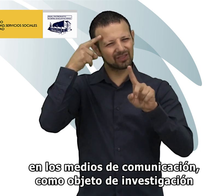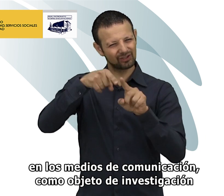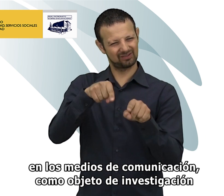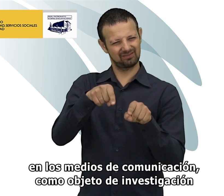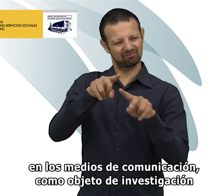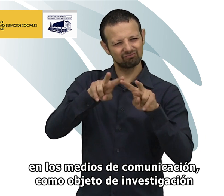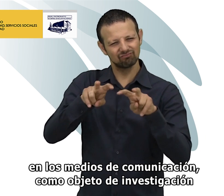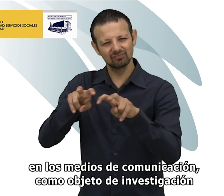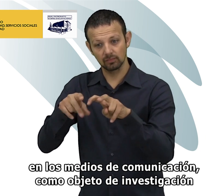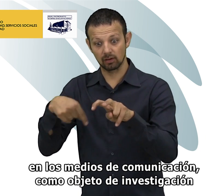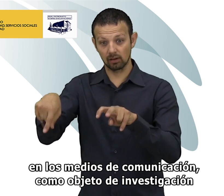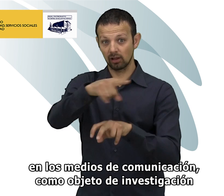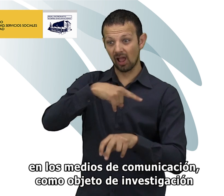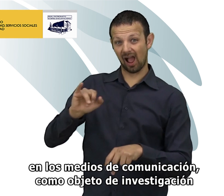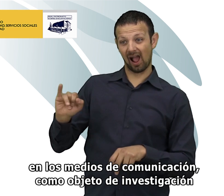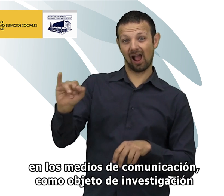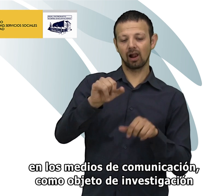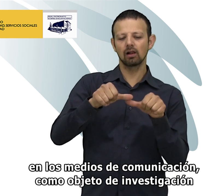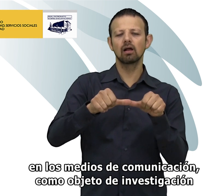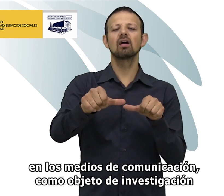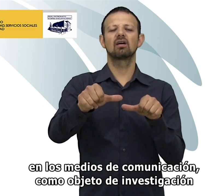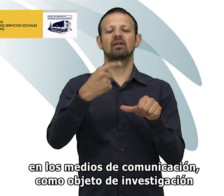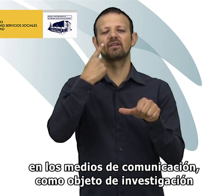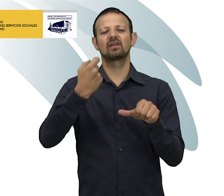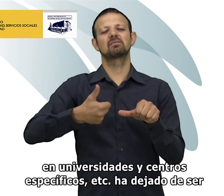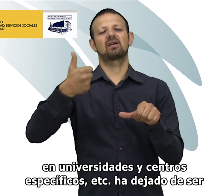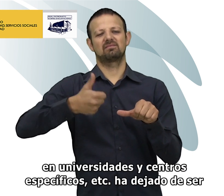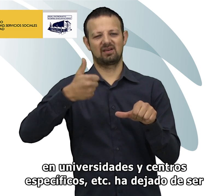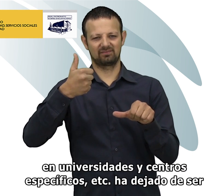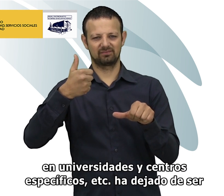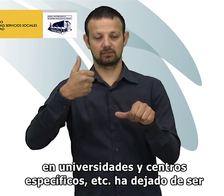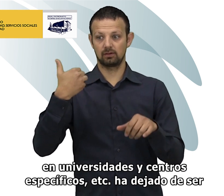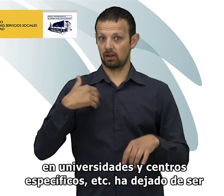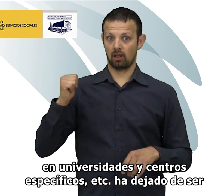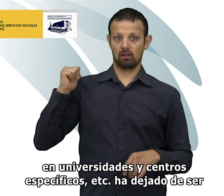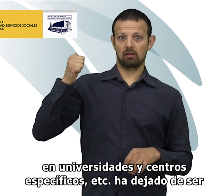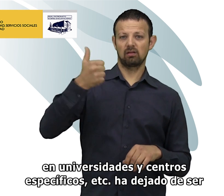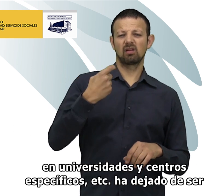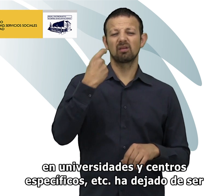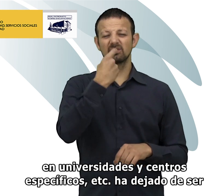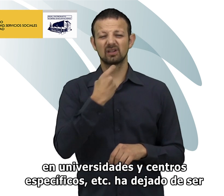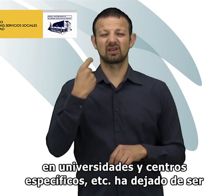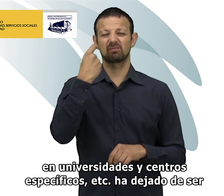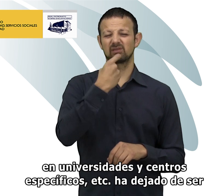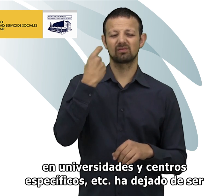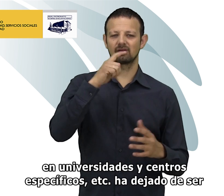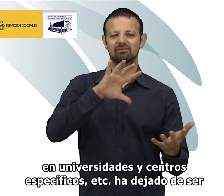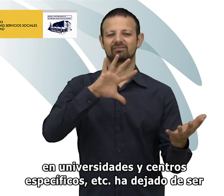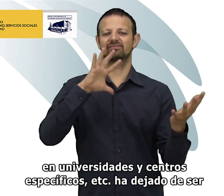de comunicación, como objeto de investigación, en universidades y centros específicos, etc.,